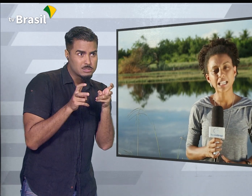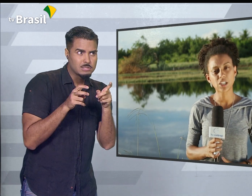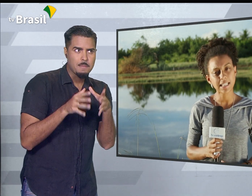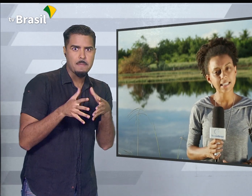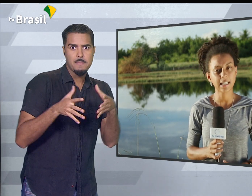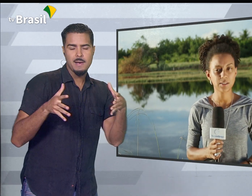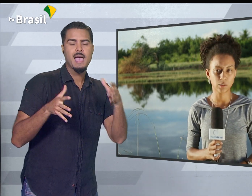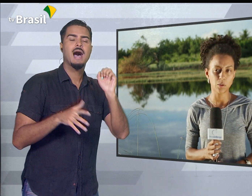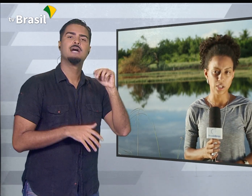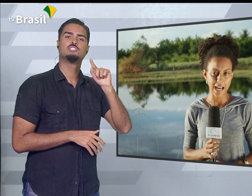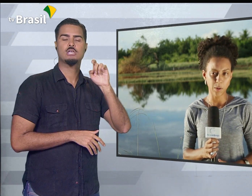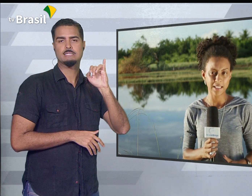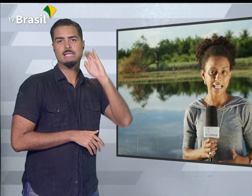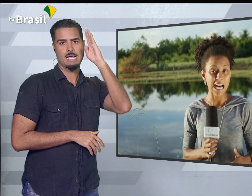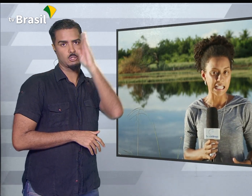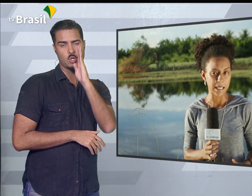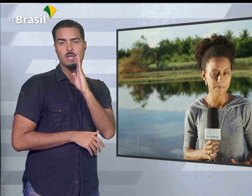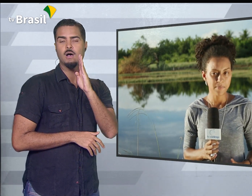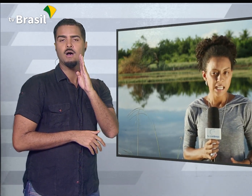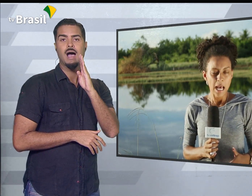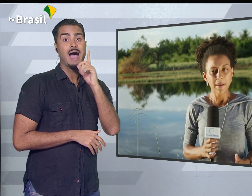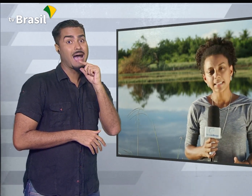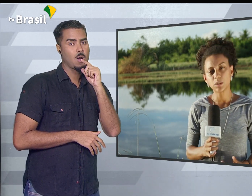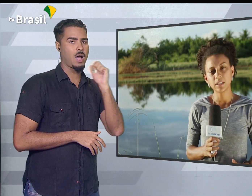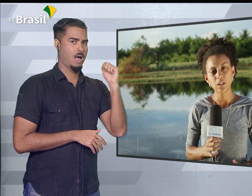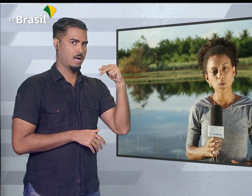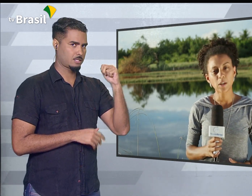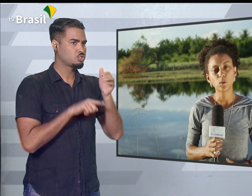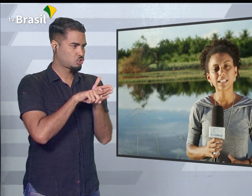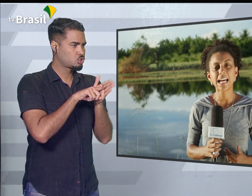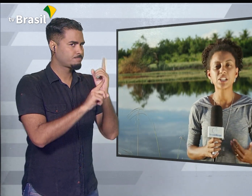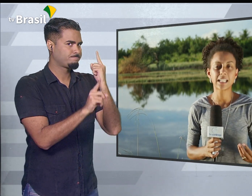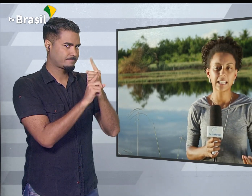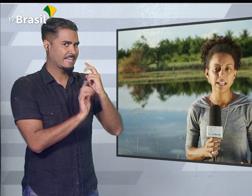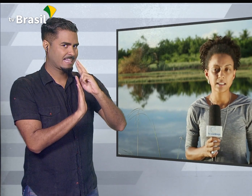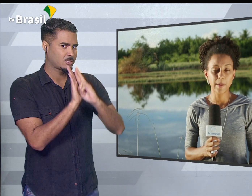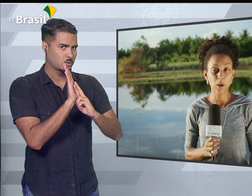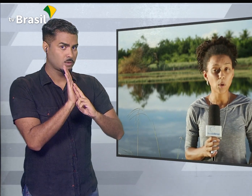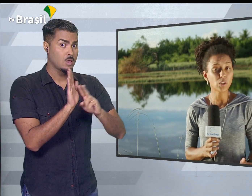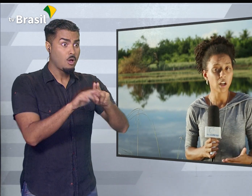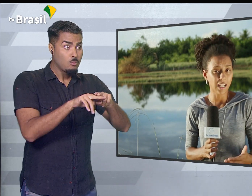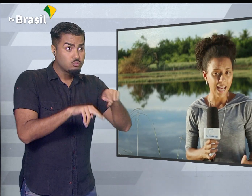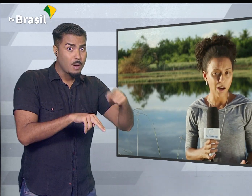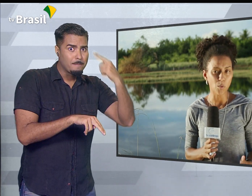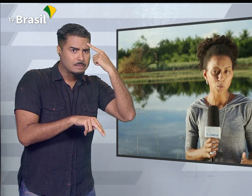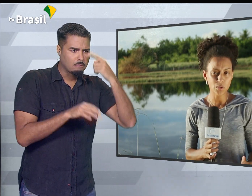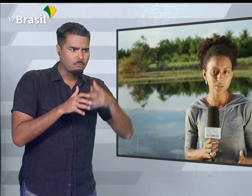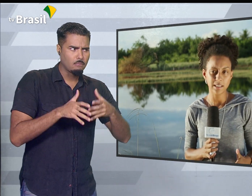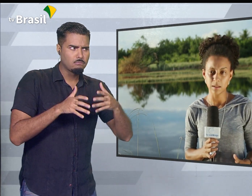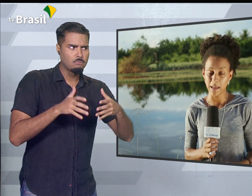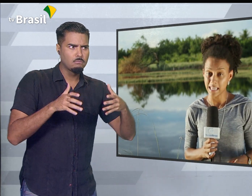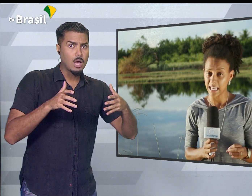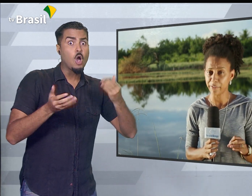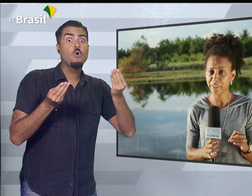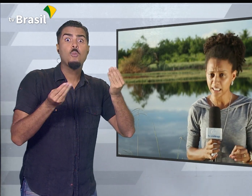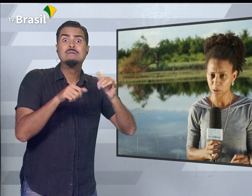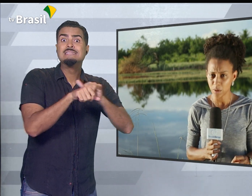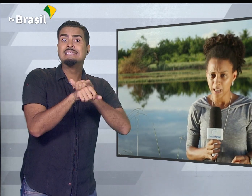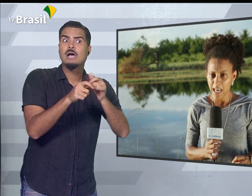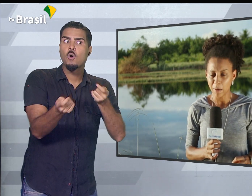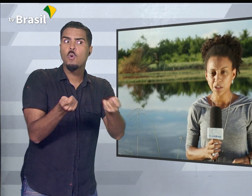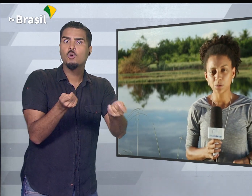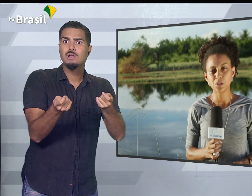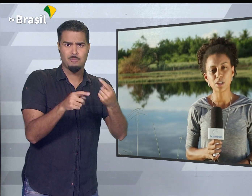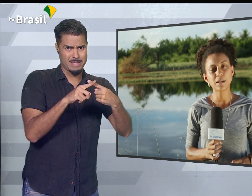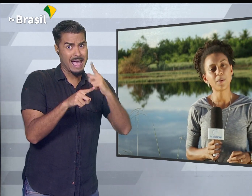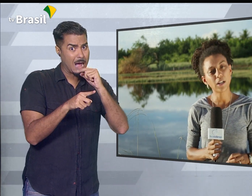relatório da Agência Nacional de Águas, a ANA. Pensando nisso, encontrar estratégias para controlar o uso desse bem que é finito